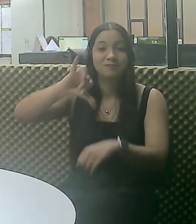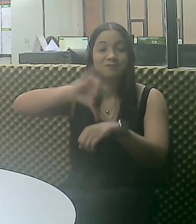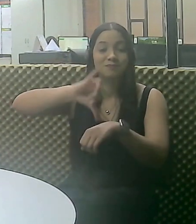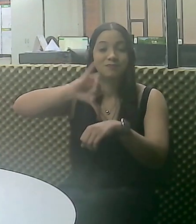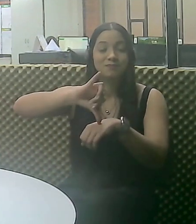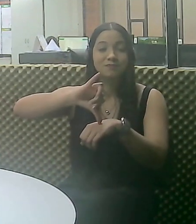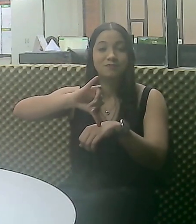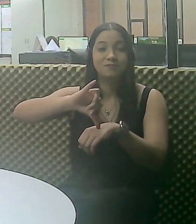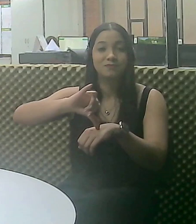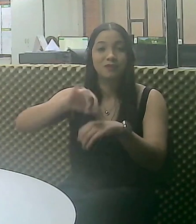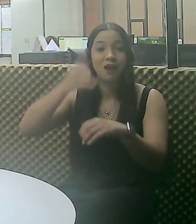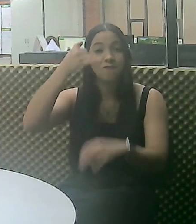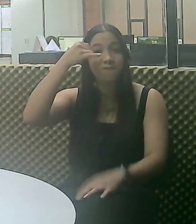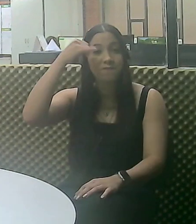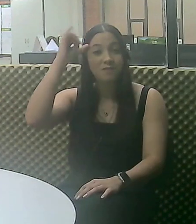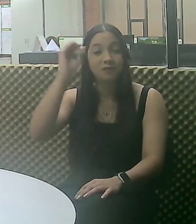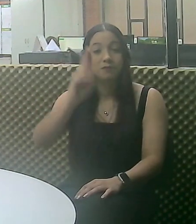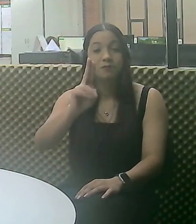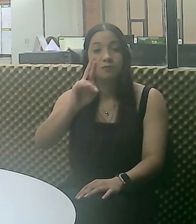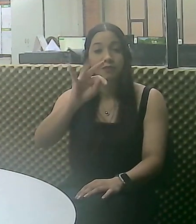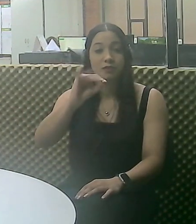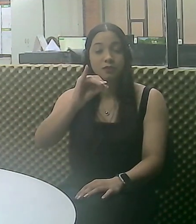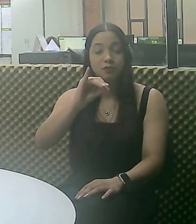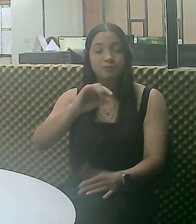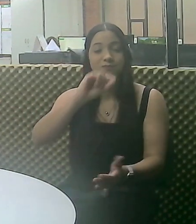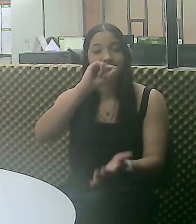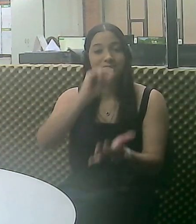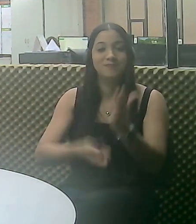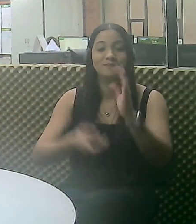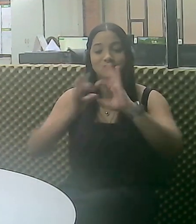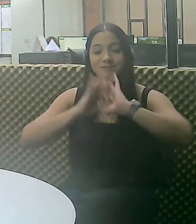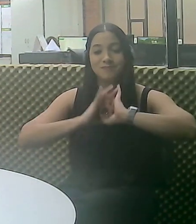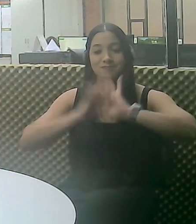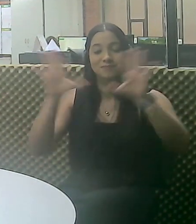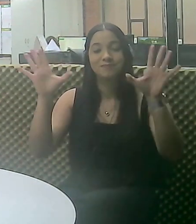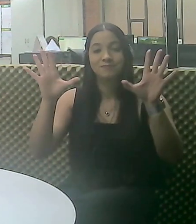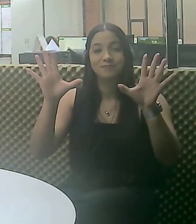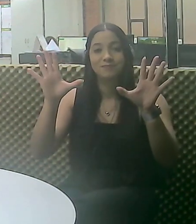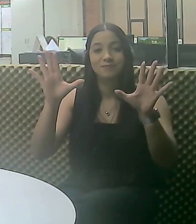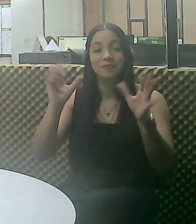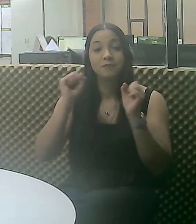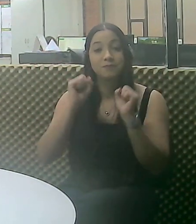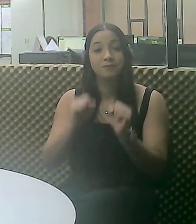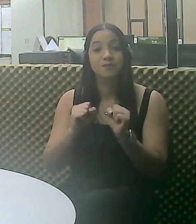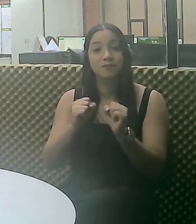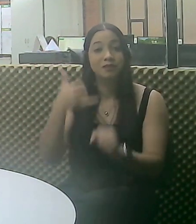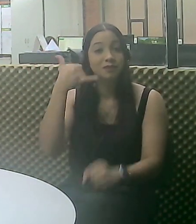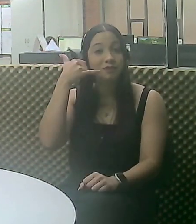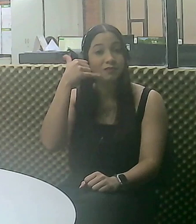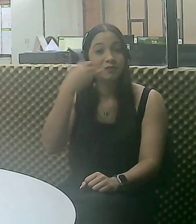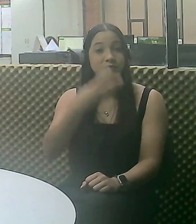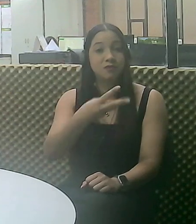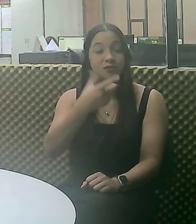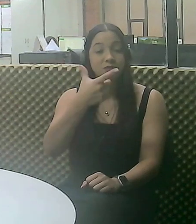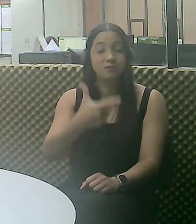Fundação, localizada na Fazenda Buriti. As inscrições estão abertas e podem ser feitas pelo telefone